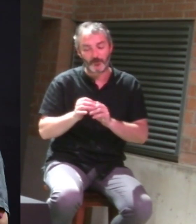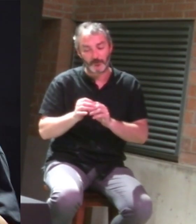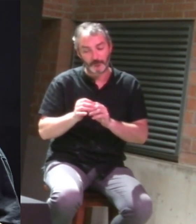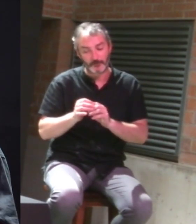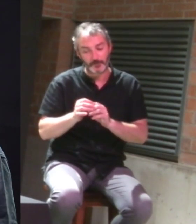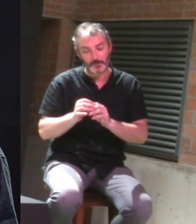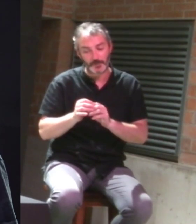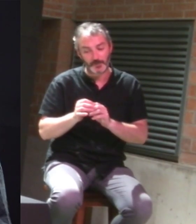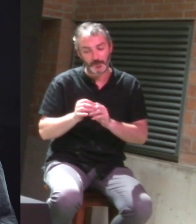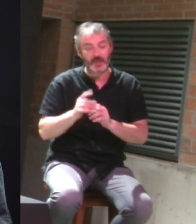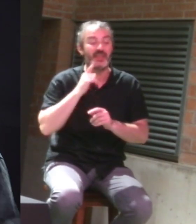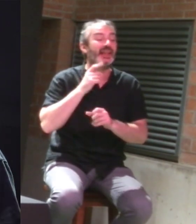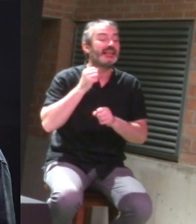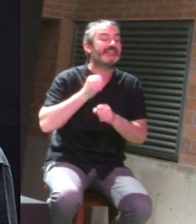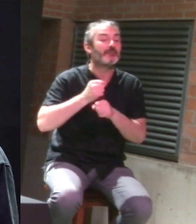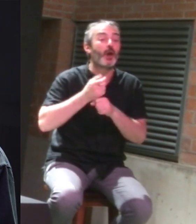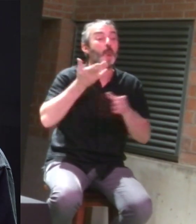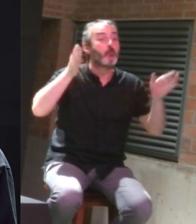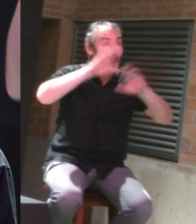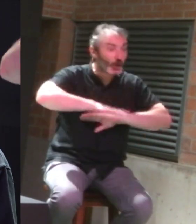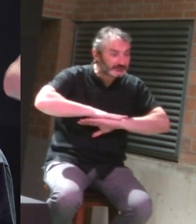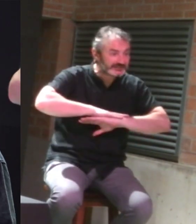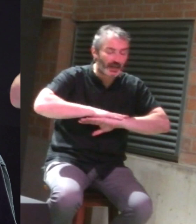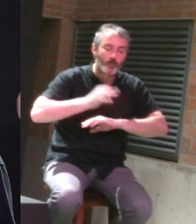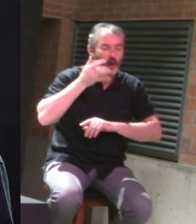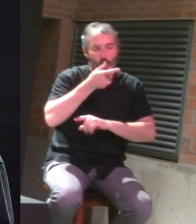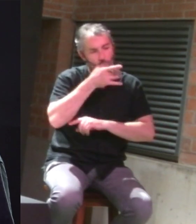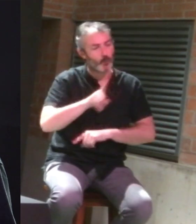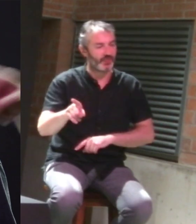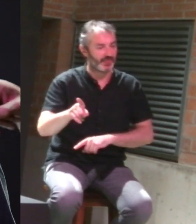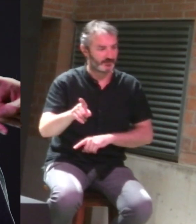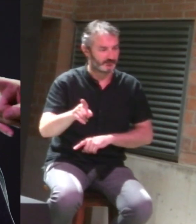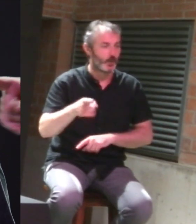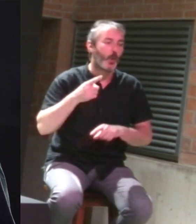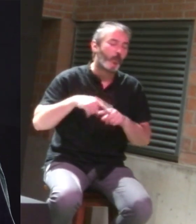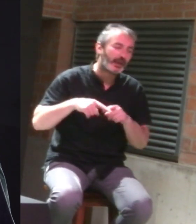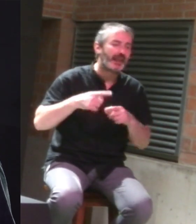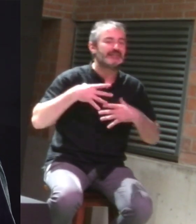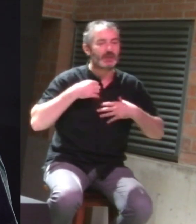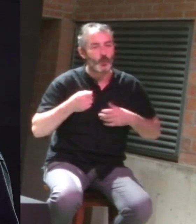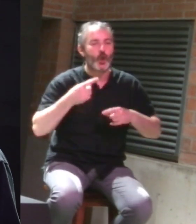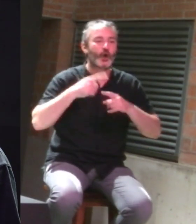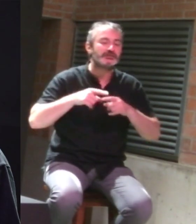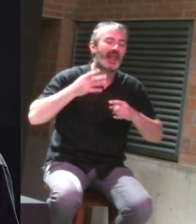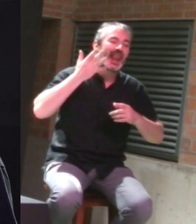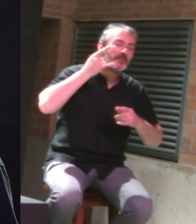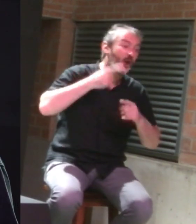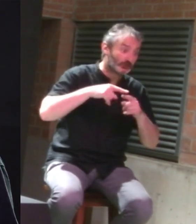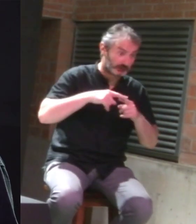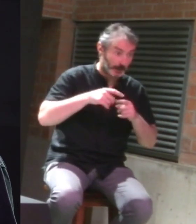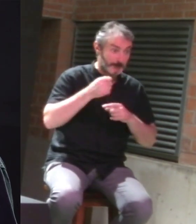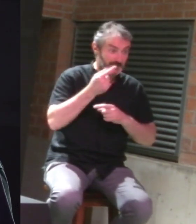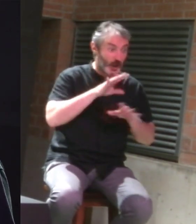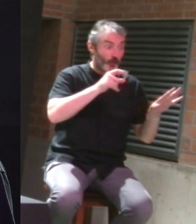conducen a la prohibición del trabajo nocturno de las mujeres, cosa que se aprobó en 1912 y que no fue muy bien